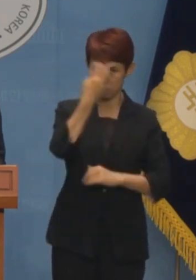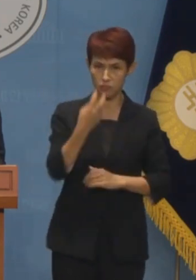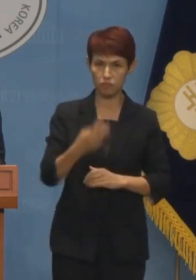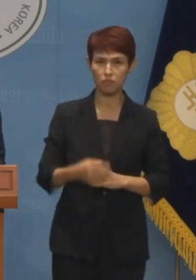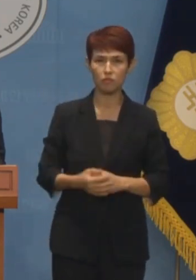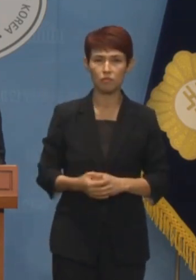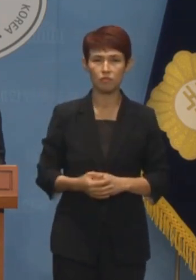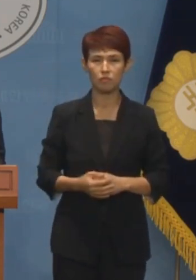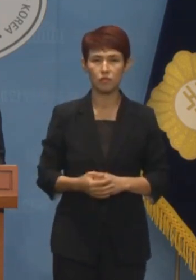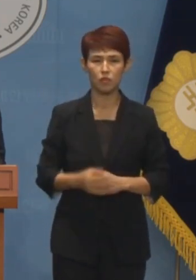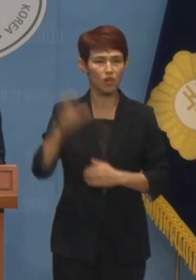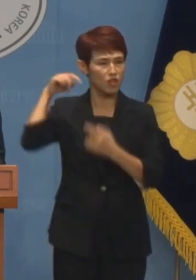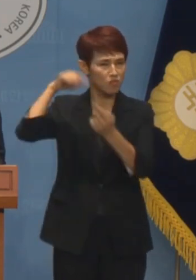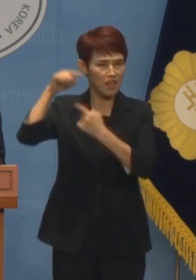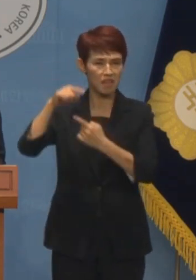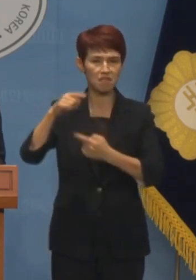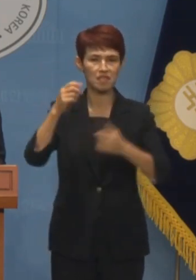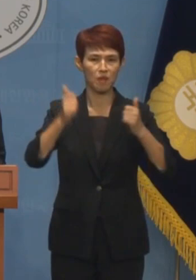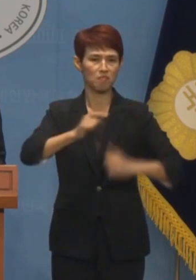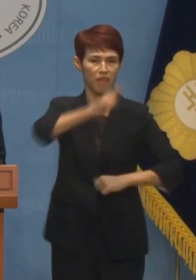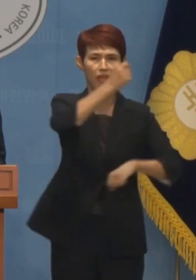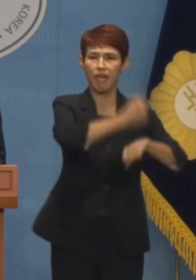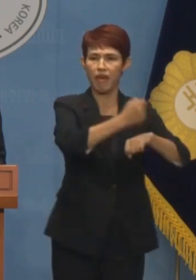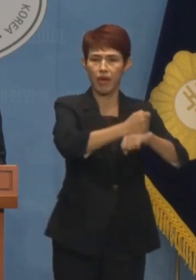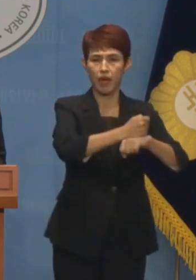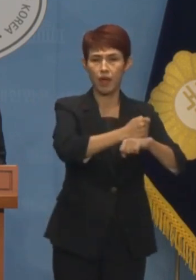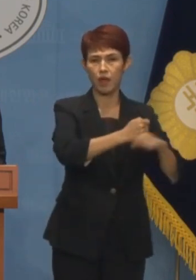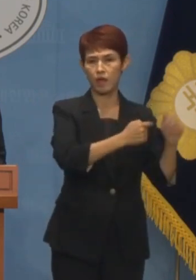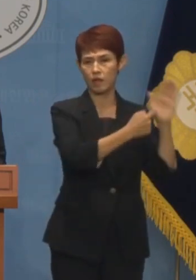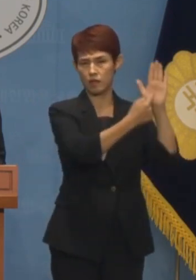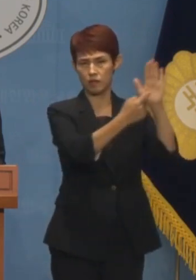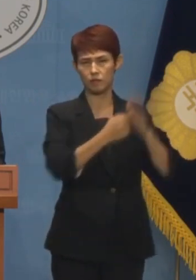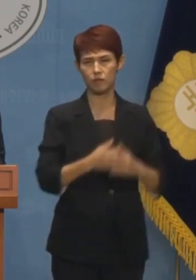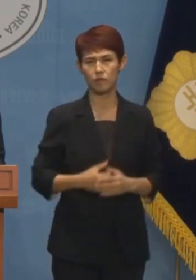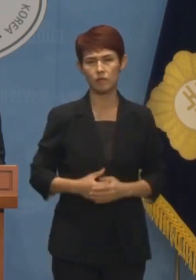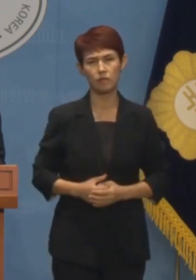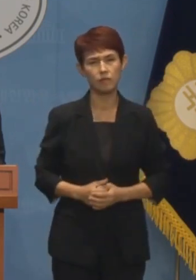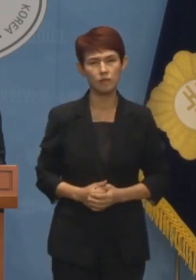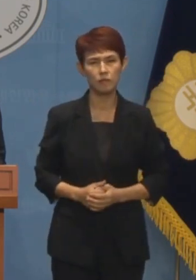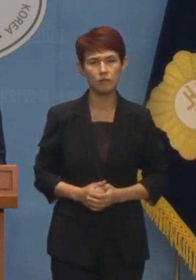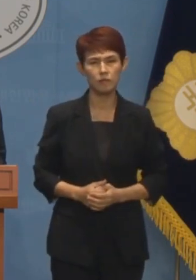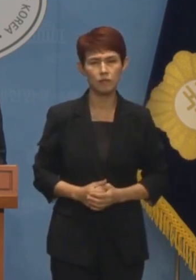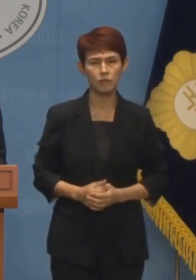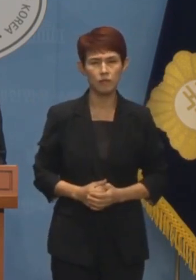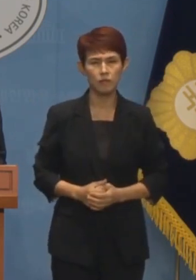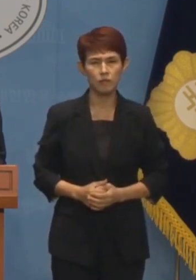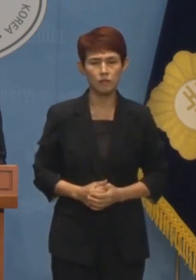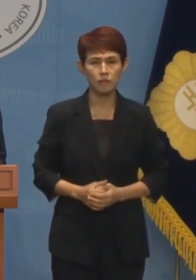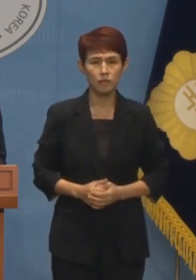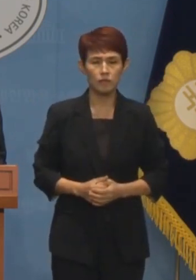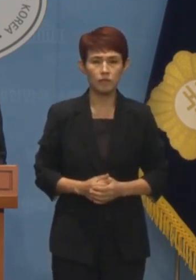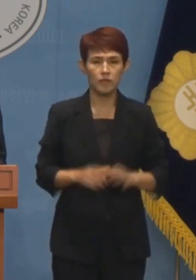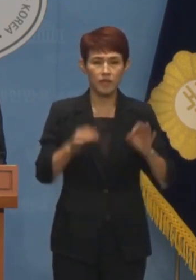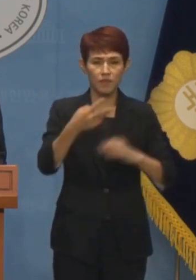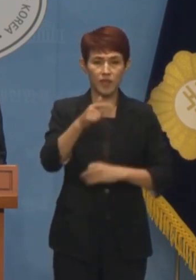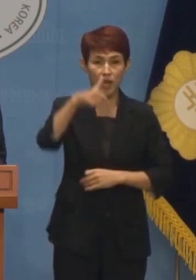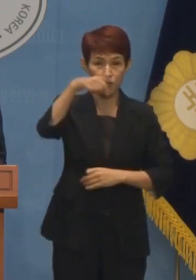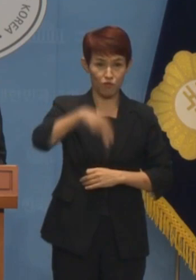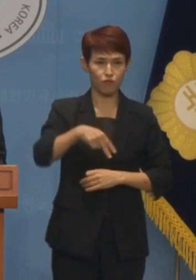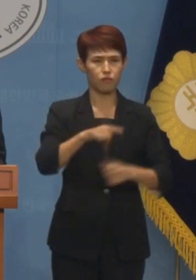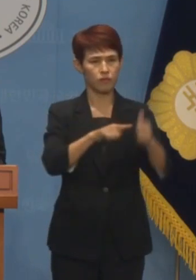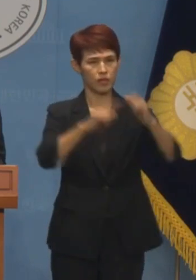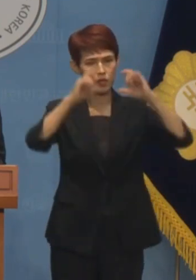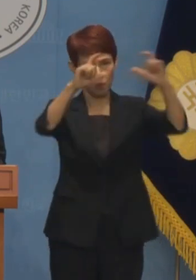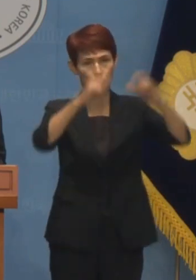청문회에 대해 법적 대응을 하겠다고 엄포를 놓았습니다 김태규 직무대행에게